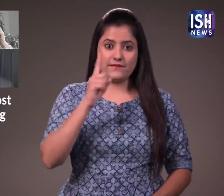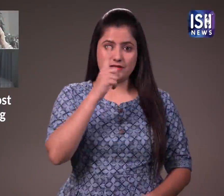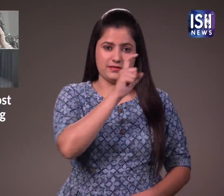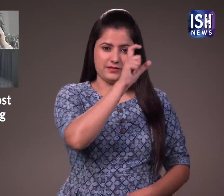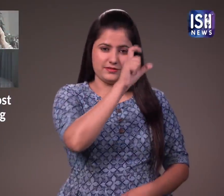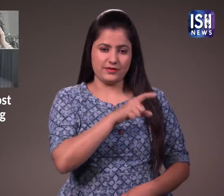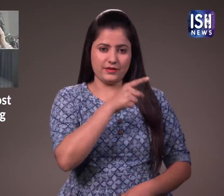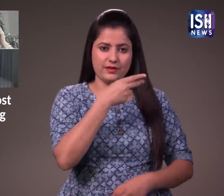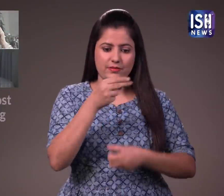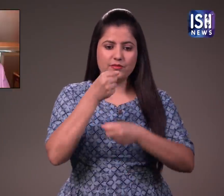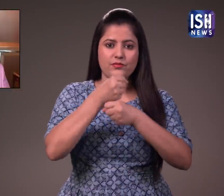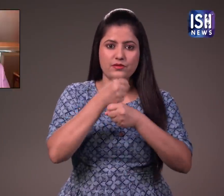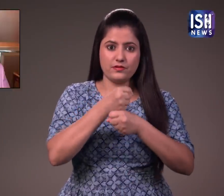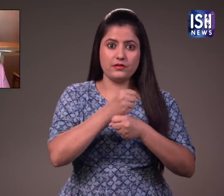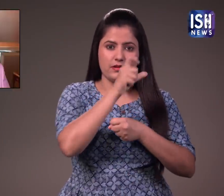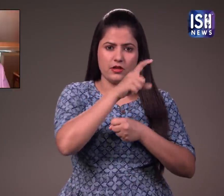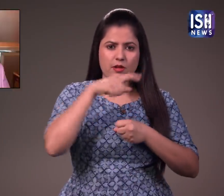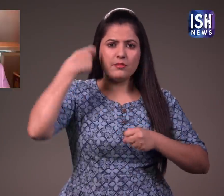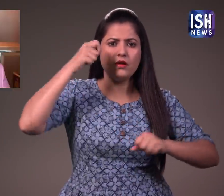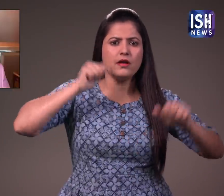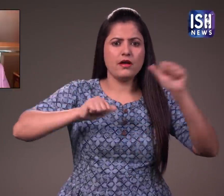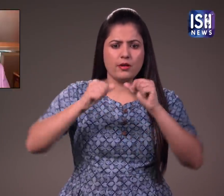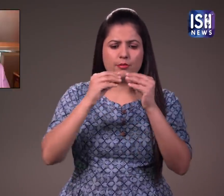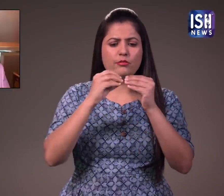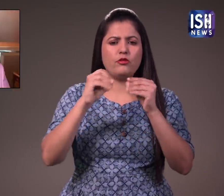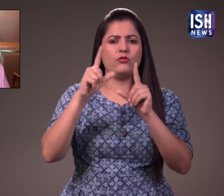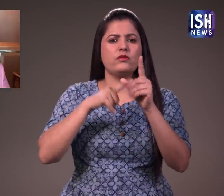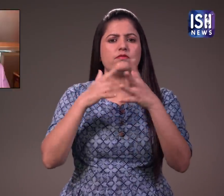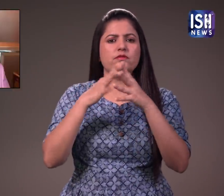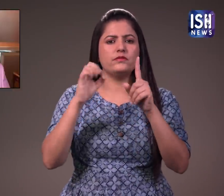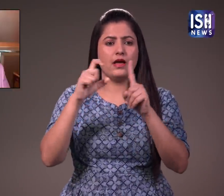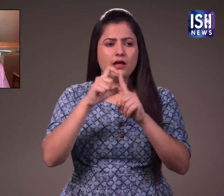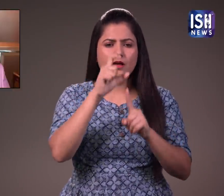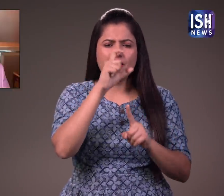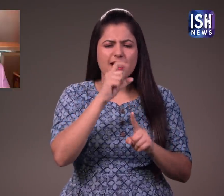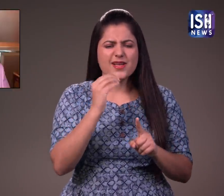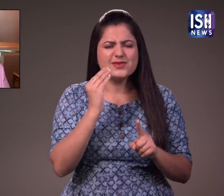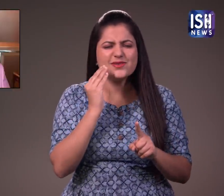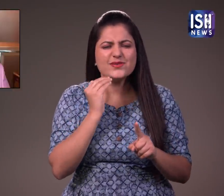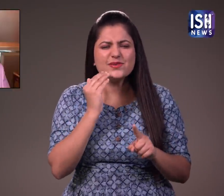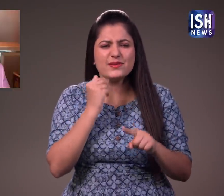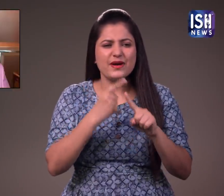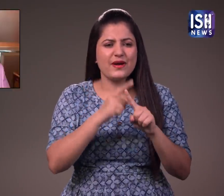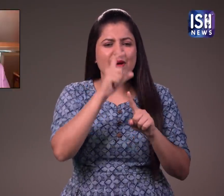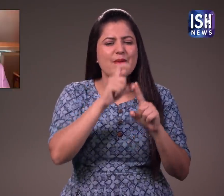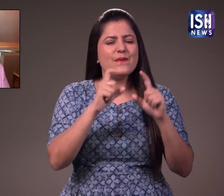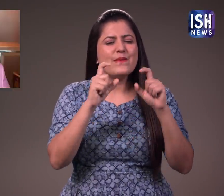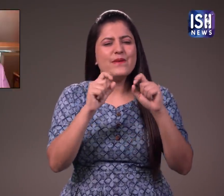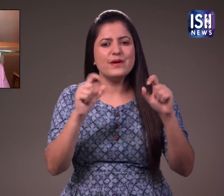गोविंदा बेहत प्यारे और कैरिस्मेटिक होने के लिए जाने जाते है उनके प्रशन्शक